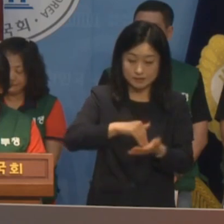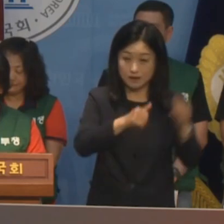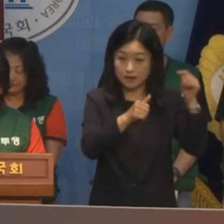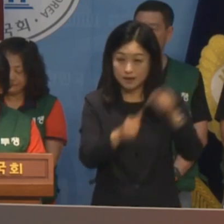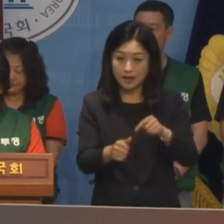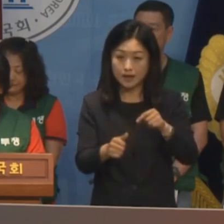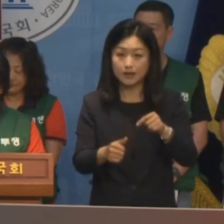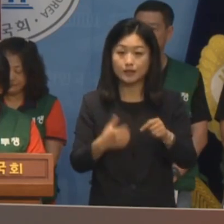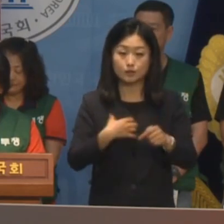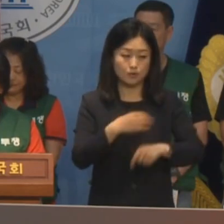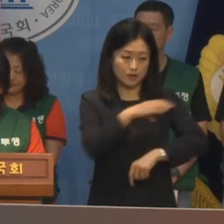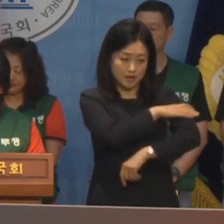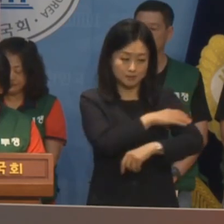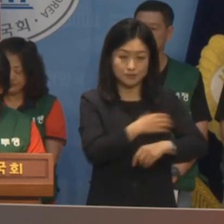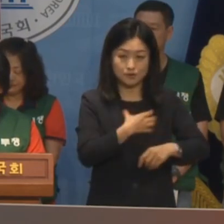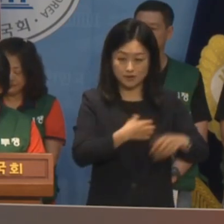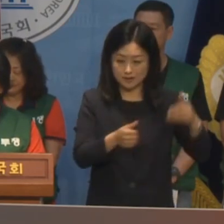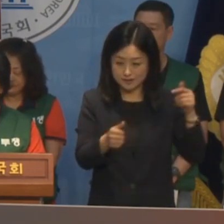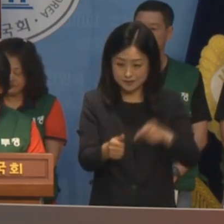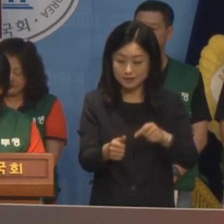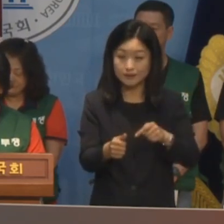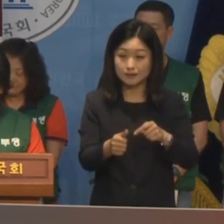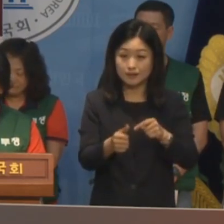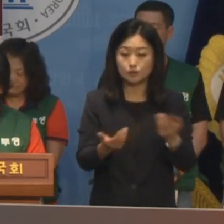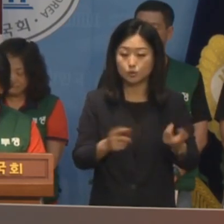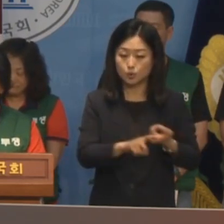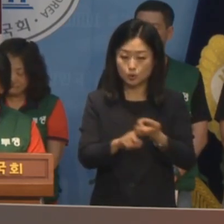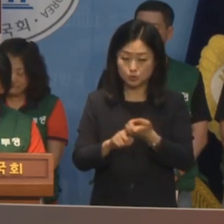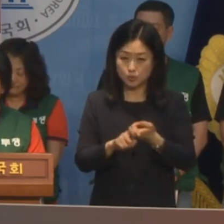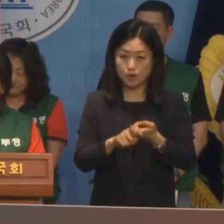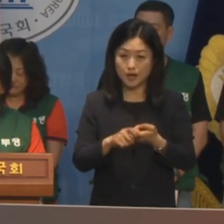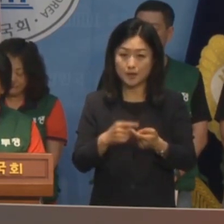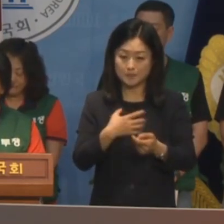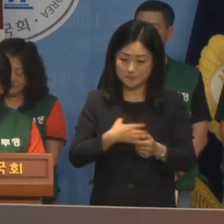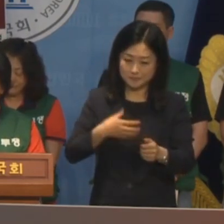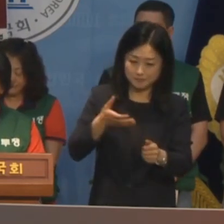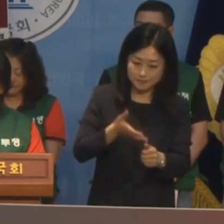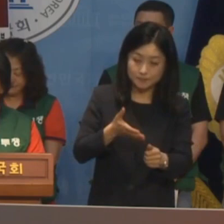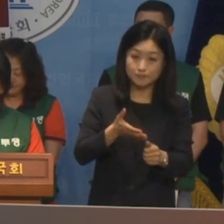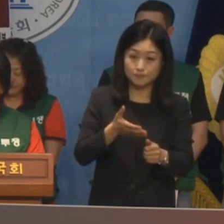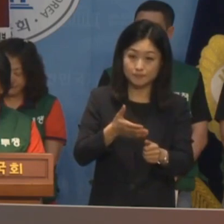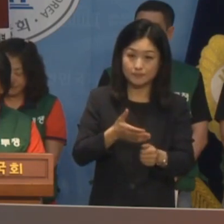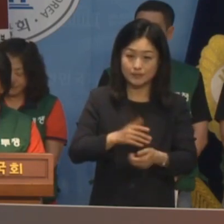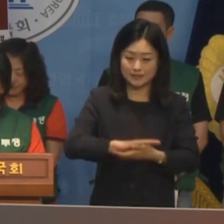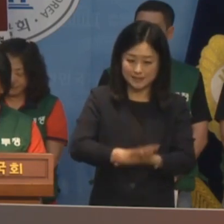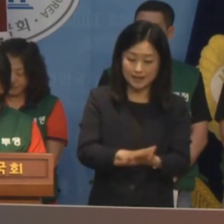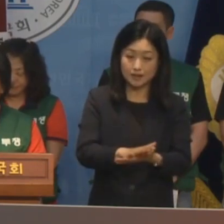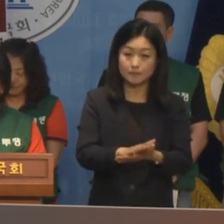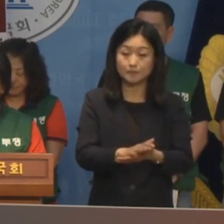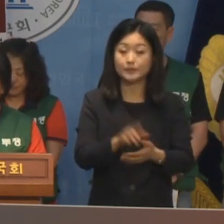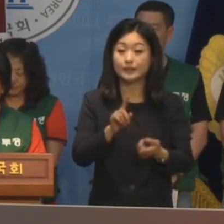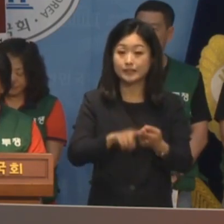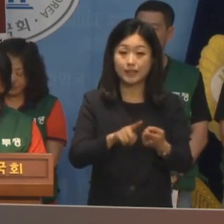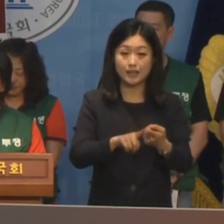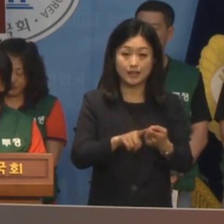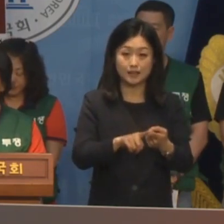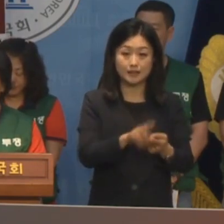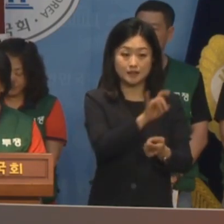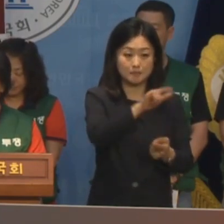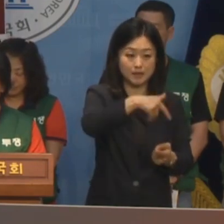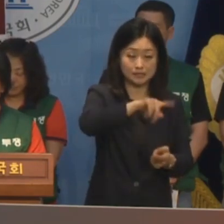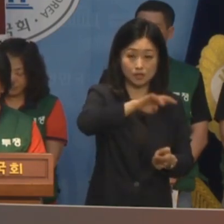괴롭힘, 근로기준법을 위반한 노동조합 탄압, 행위 등을 자행한 맥서브와 이를 방관한 주 2도와의